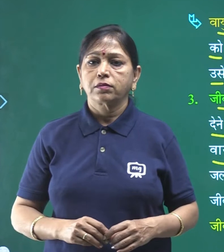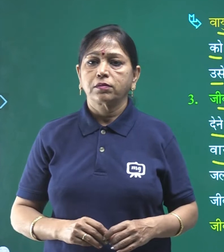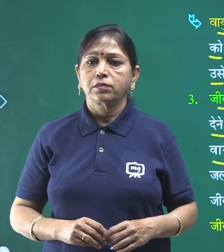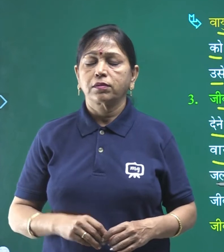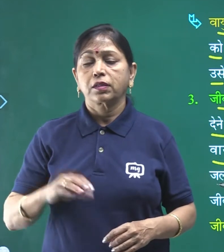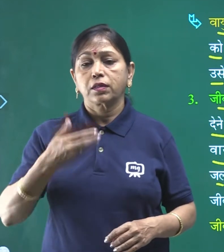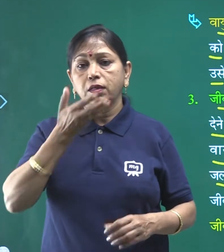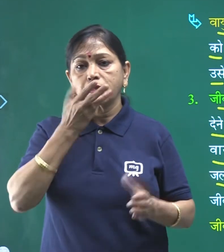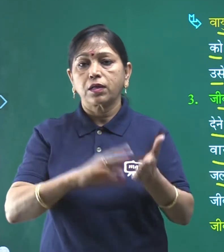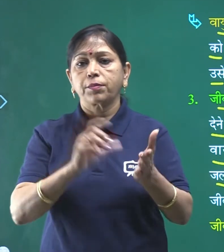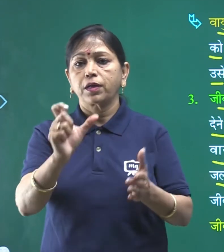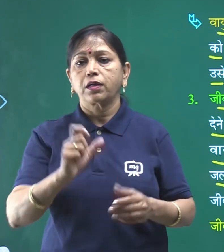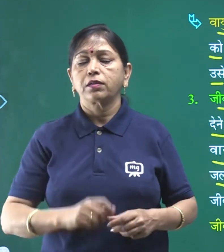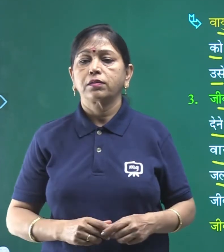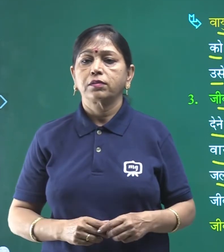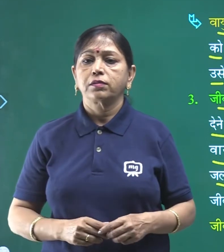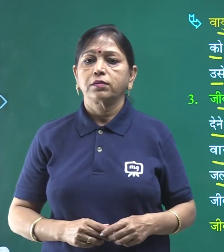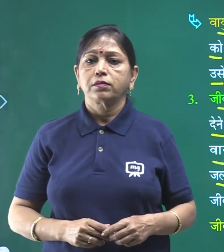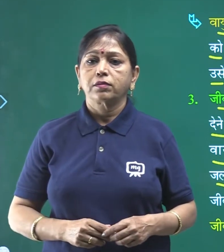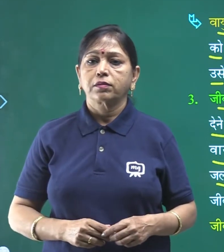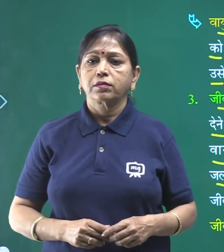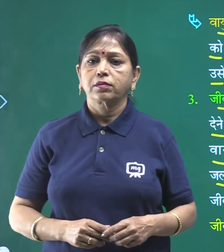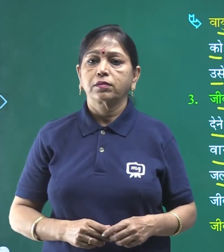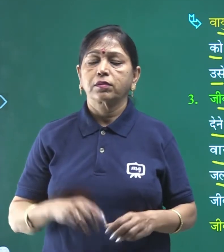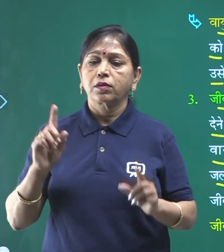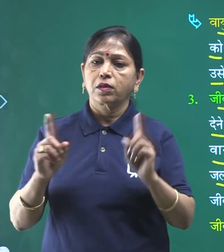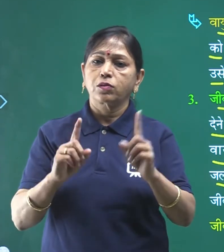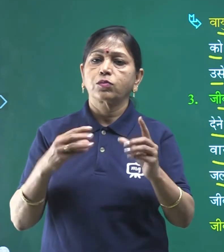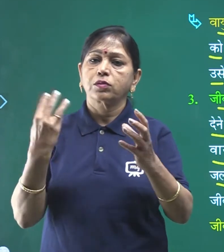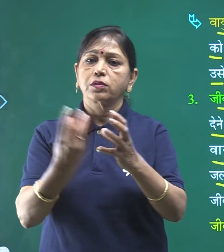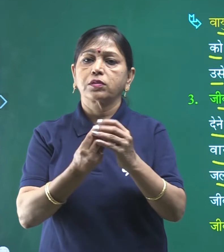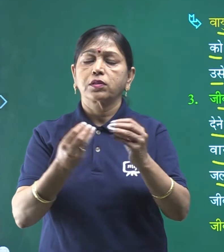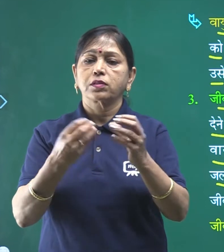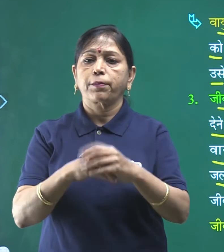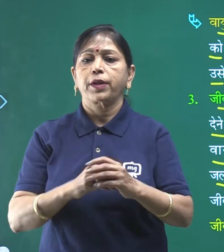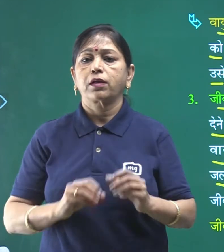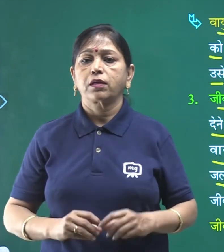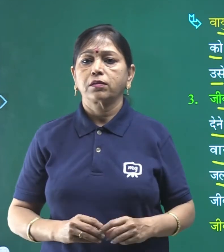है तथा जलमंडल एक-दूसरे से मिलकर आ